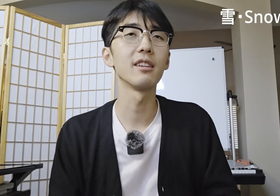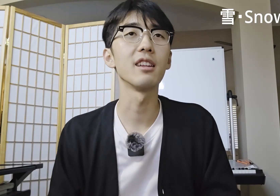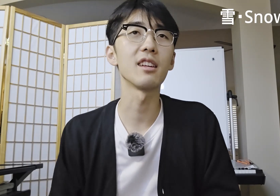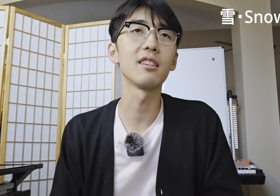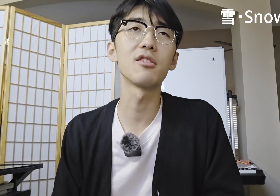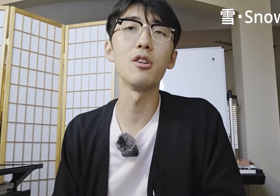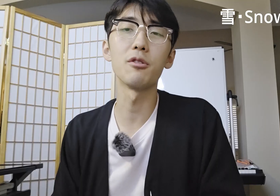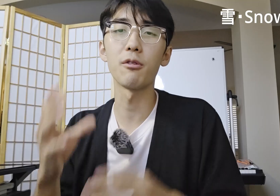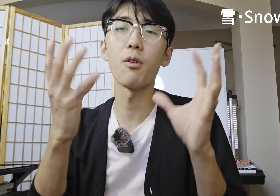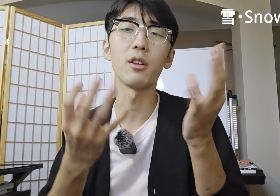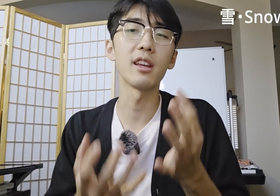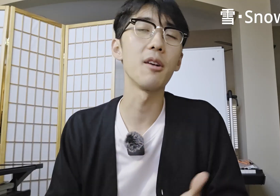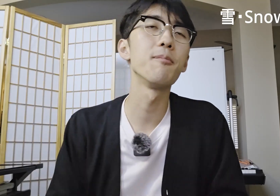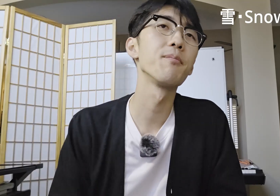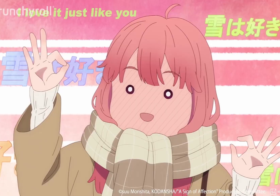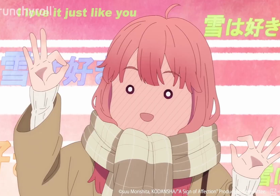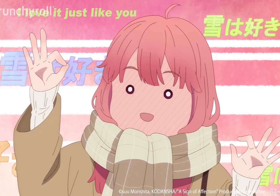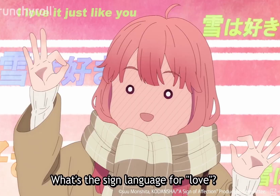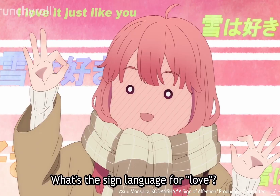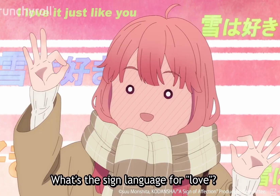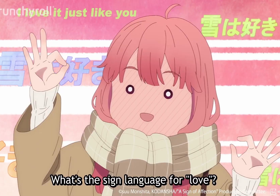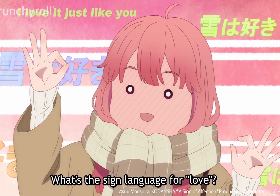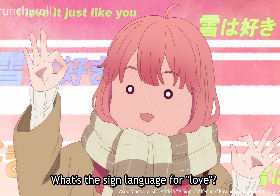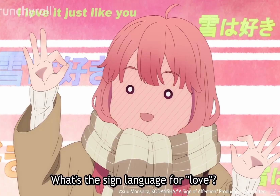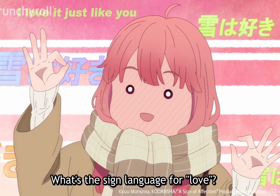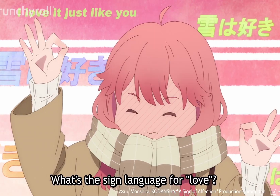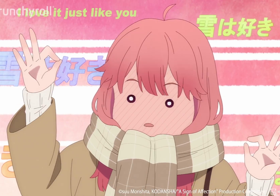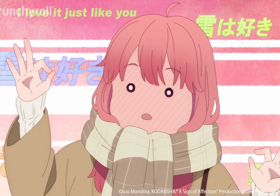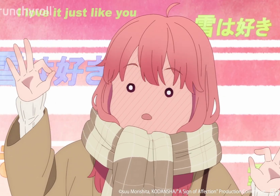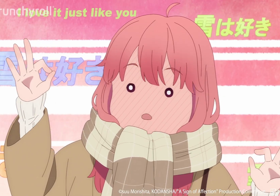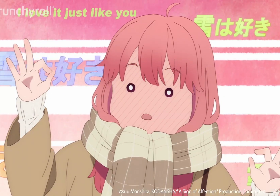It's like the snows are falling down. 好きな手話は？